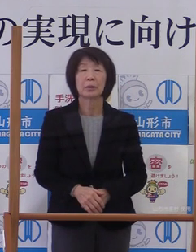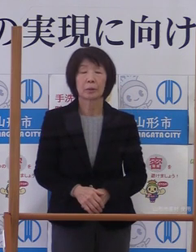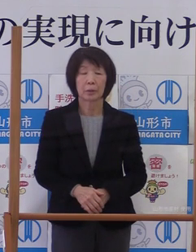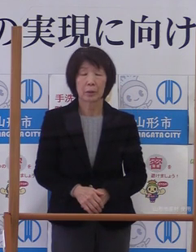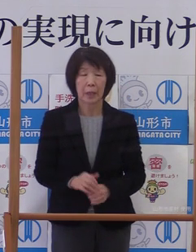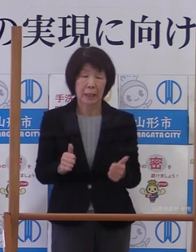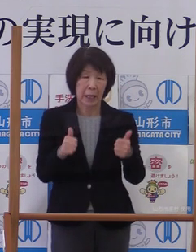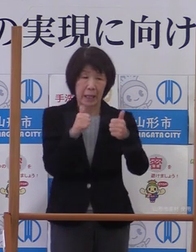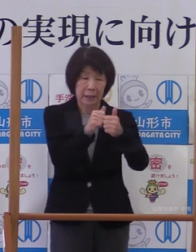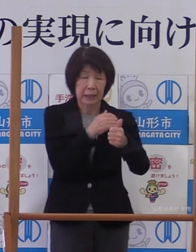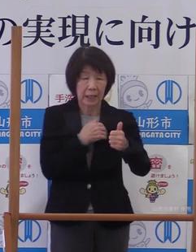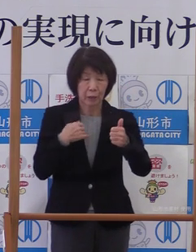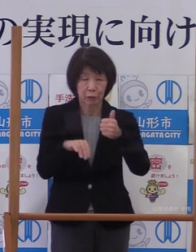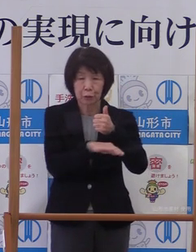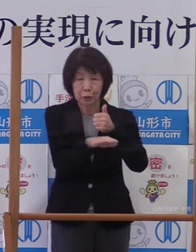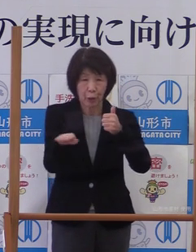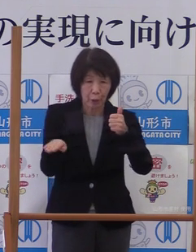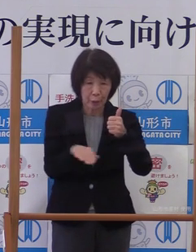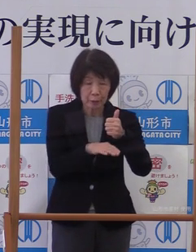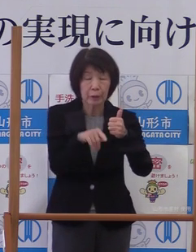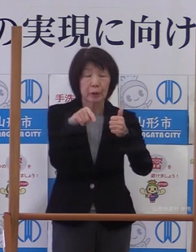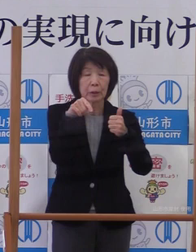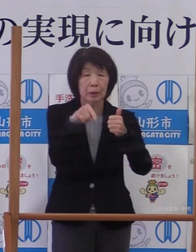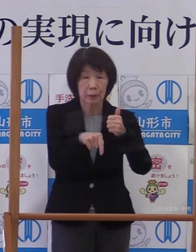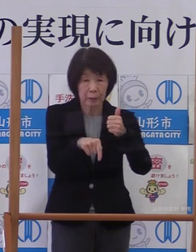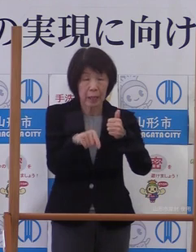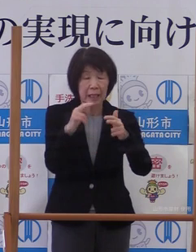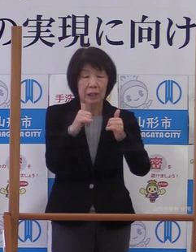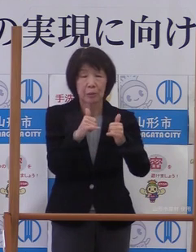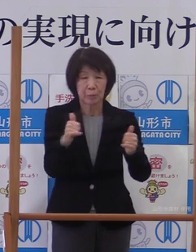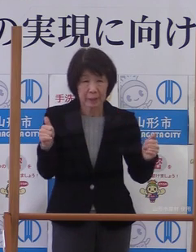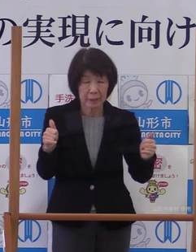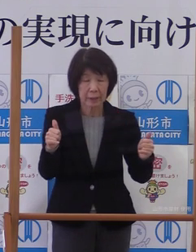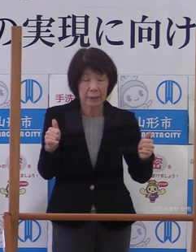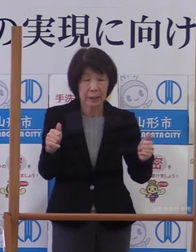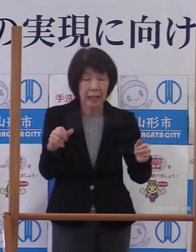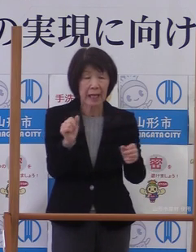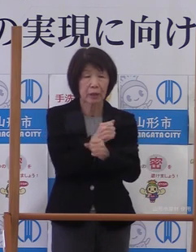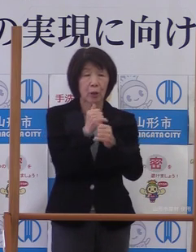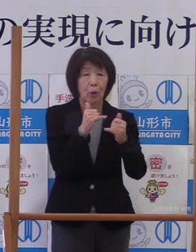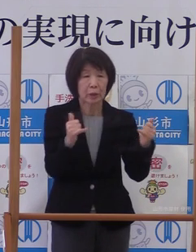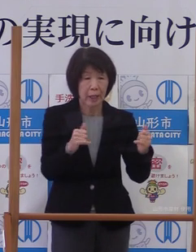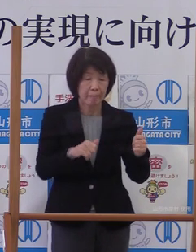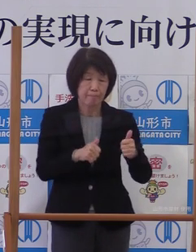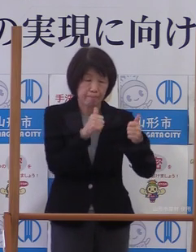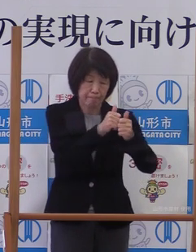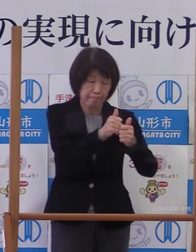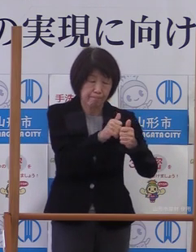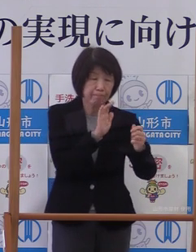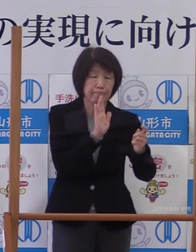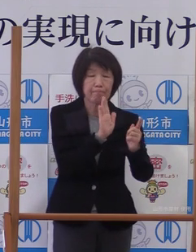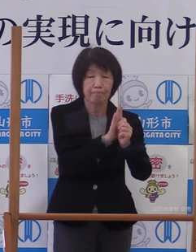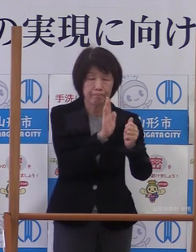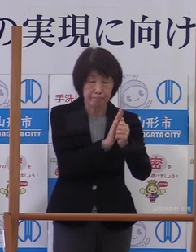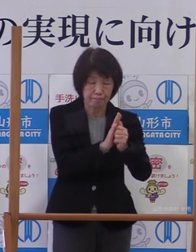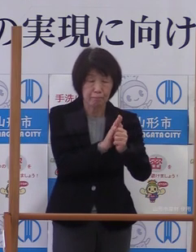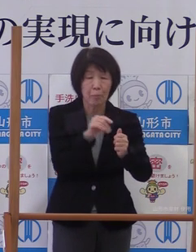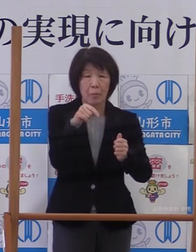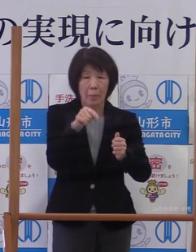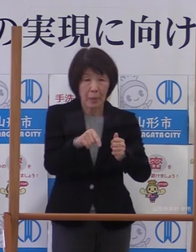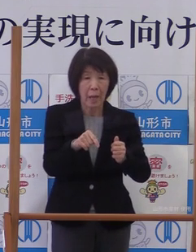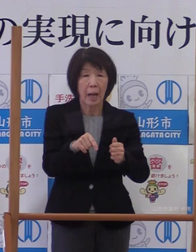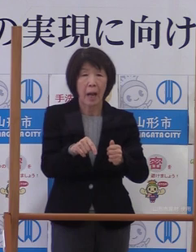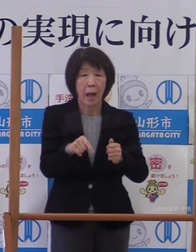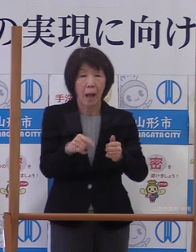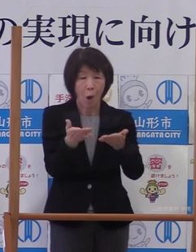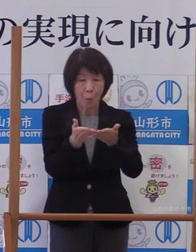チャレンジできる環境の創出につきましては、市民や事業者のチャレンジ支援として、中心市街地にある空